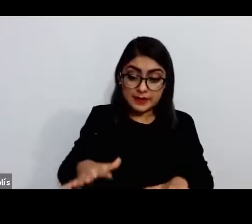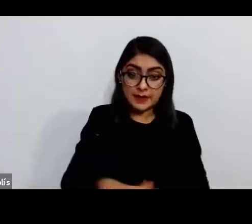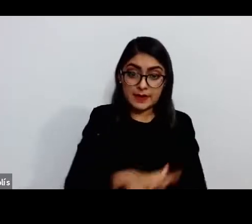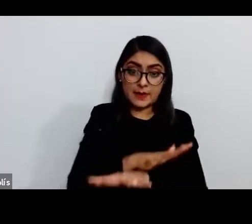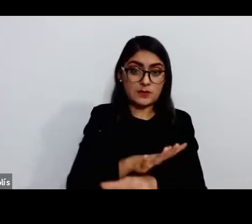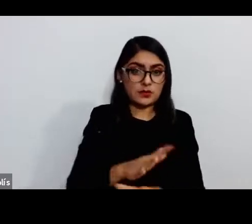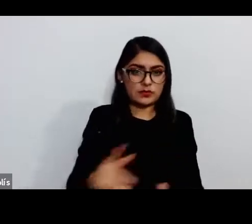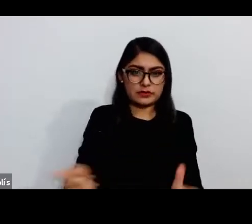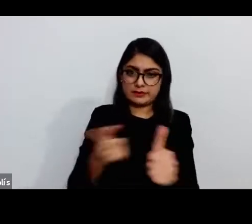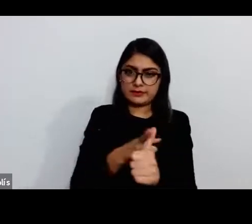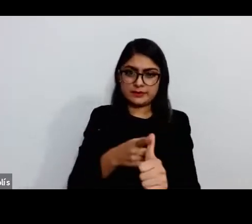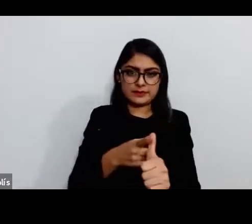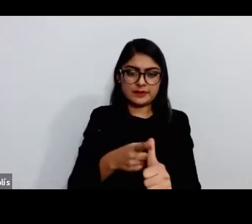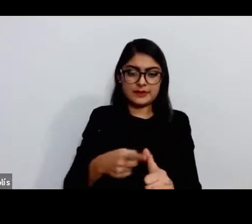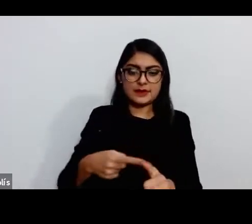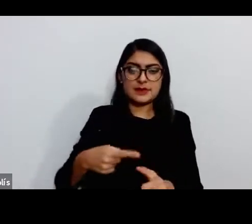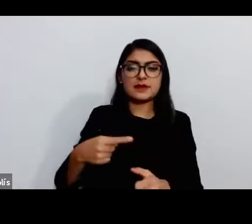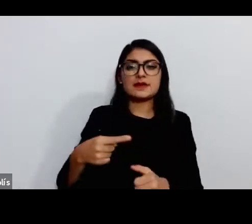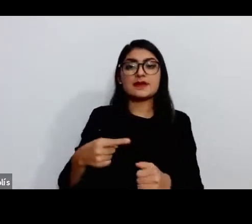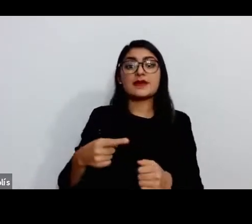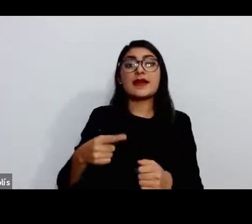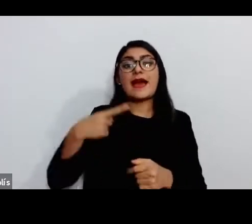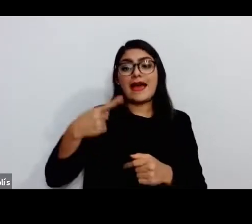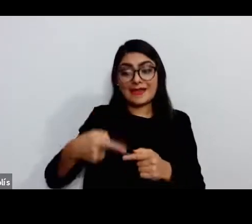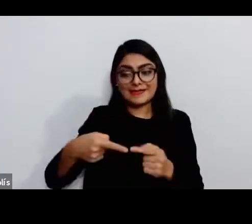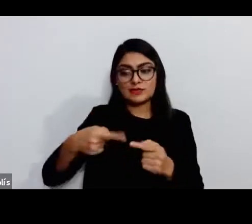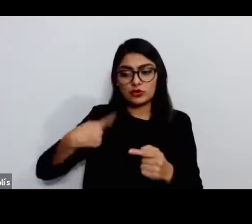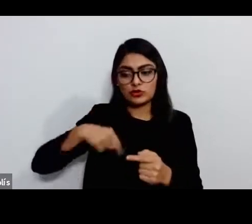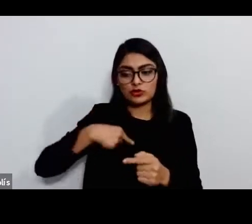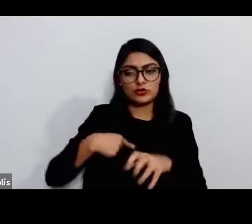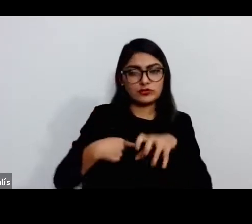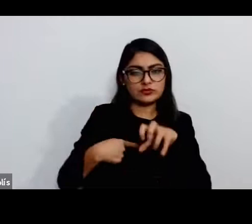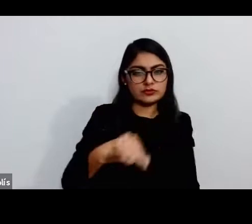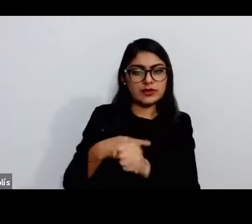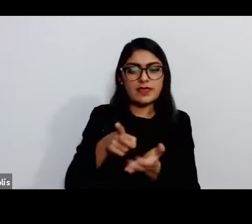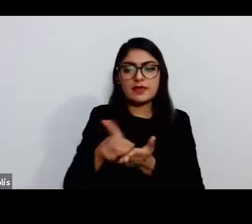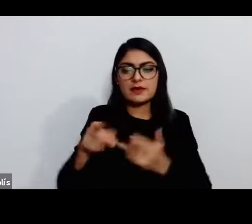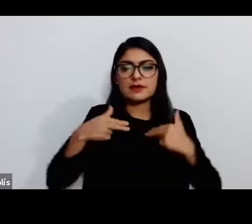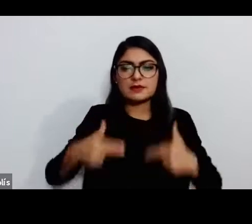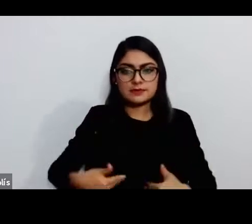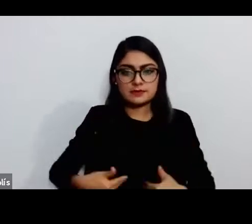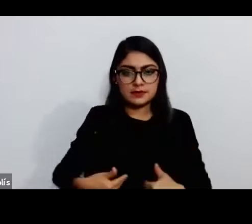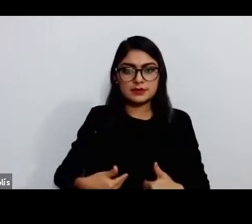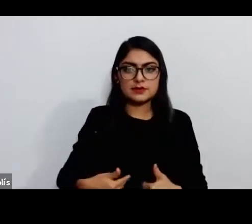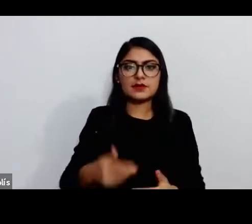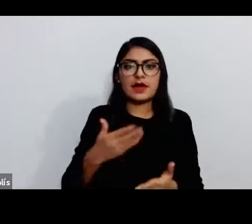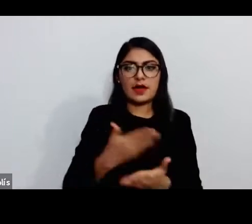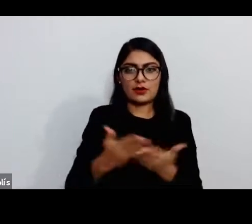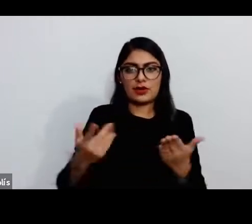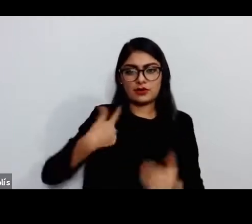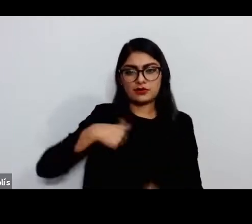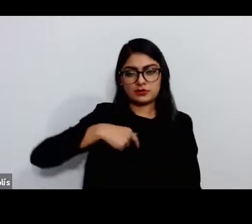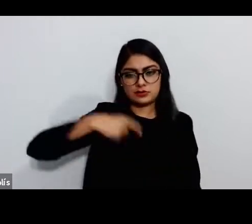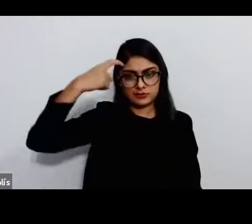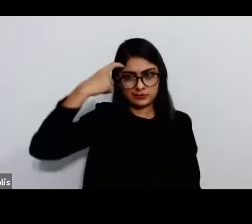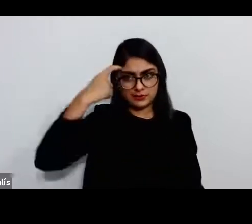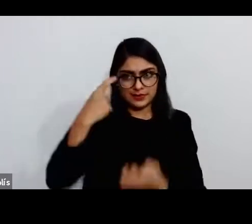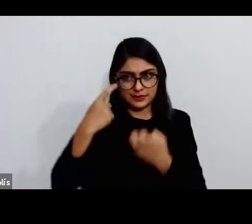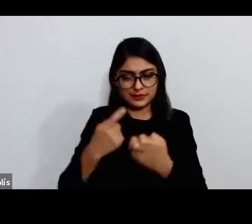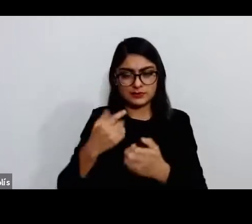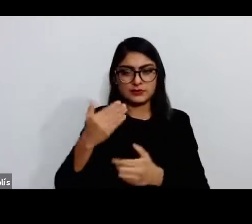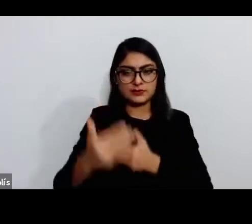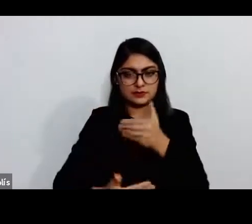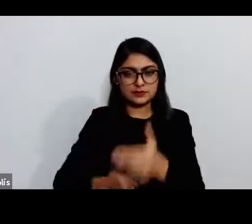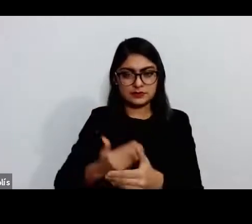a venir, digamos, nuestros primeros antecedentes de la concepción moderna de derechos humanos, la concepción que ahora manejamos, tiene que ver con la idea